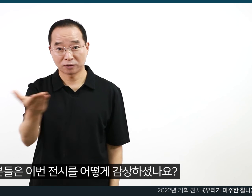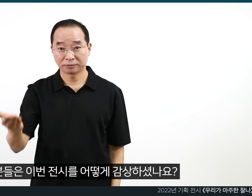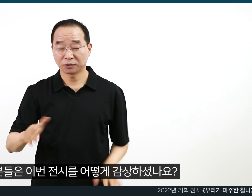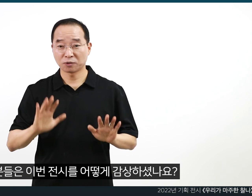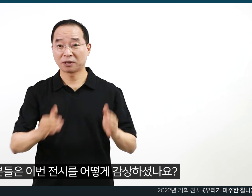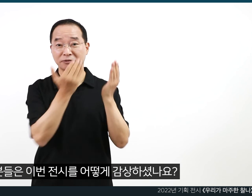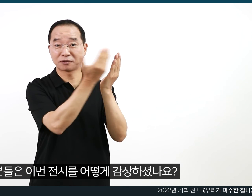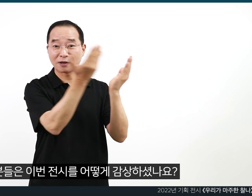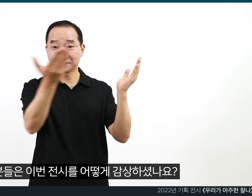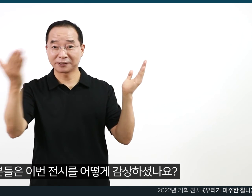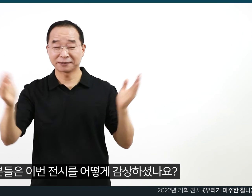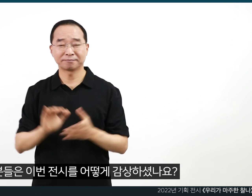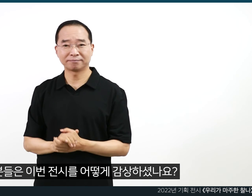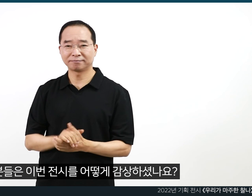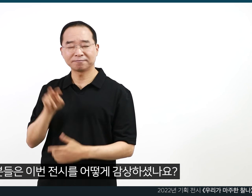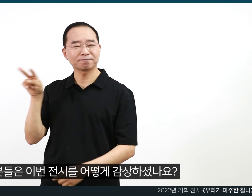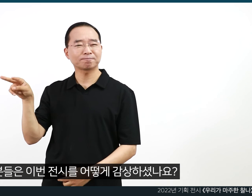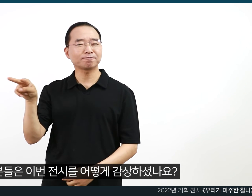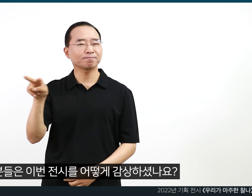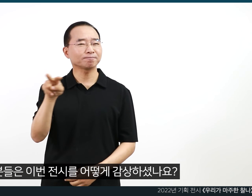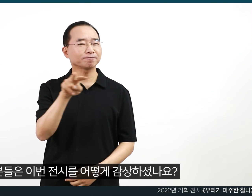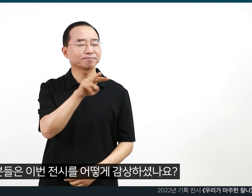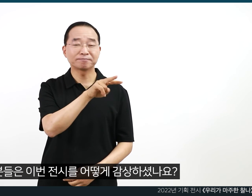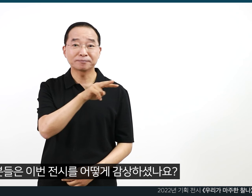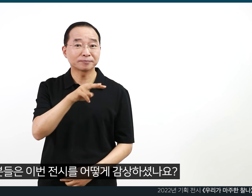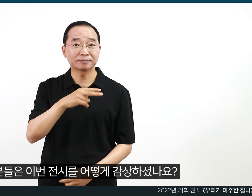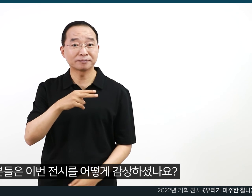여러분들은 이번 전시를 어떻게 감상하셨나요?